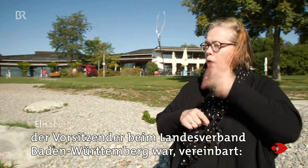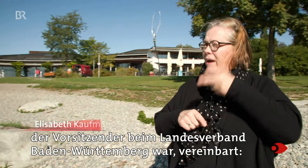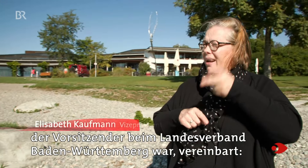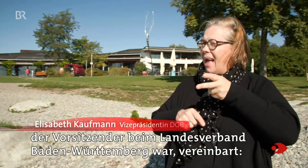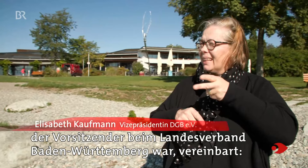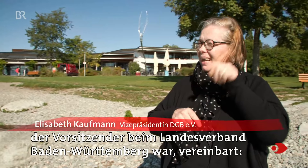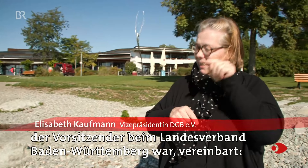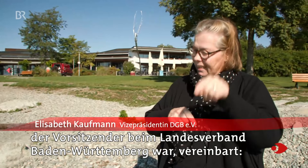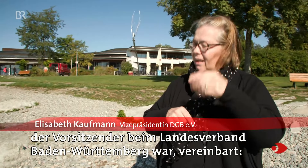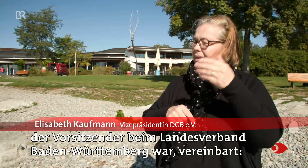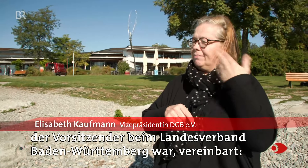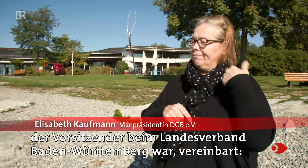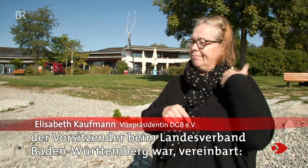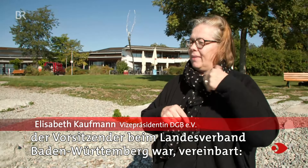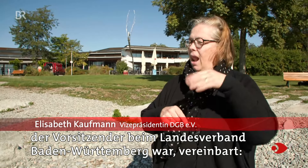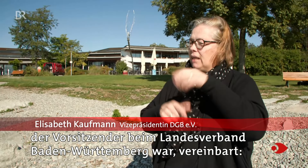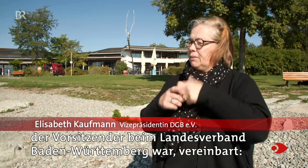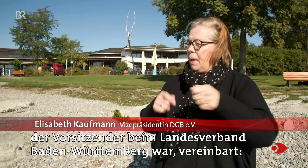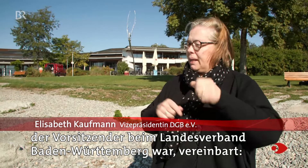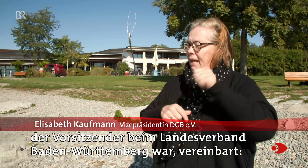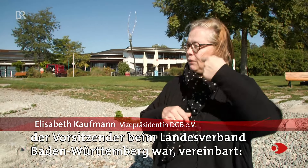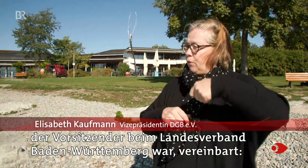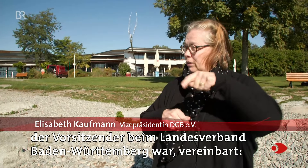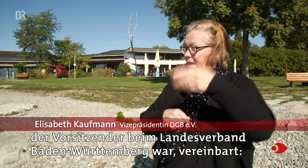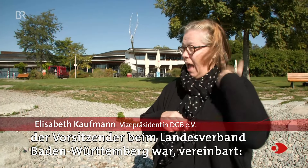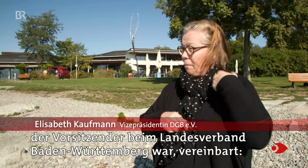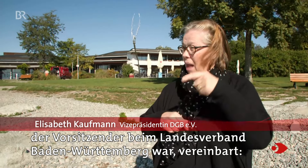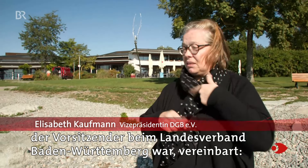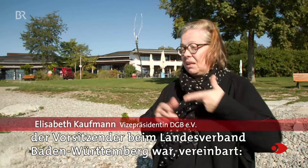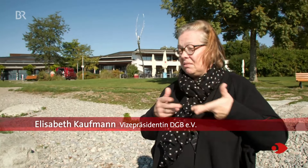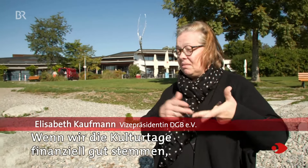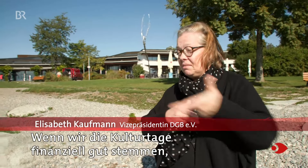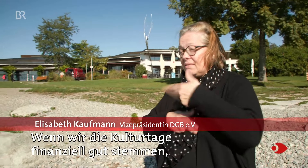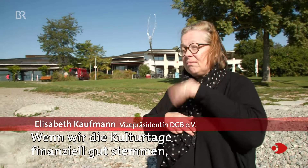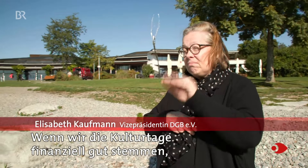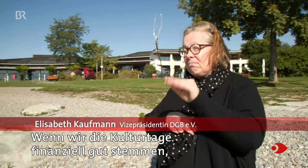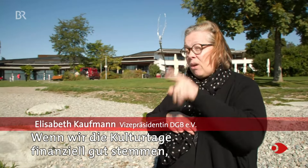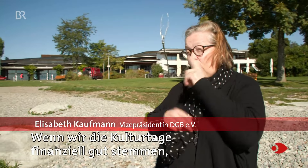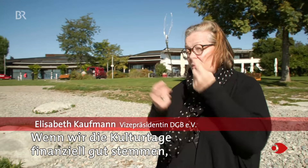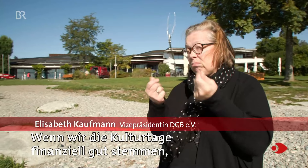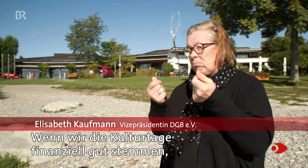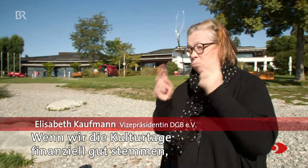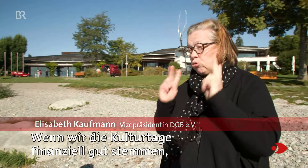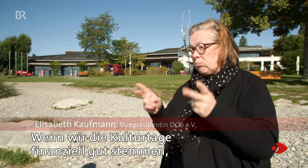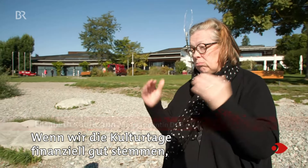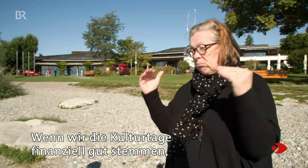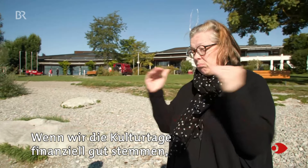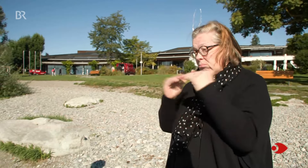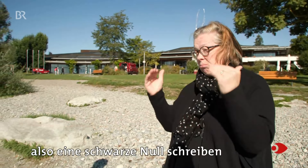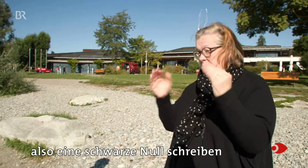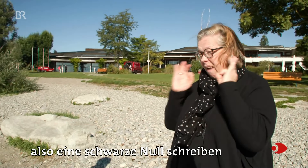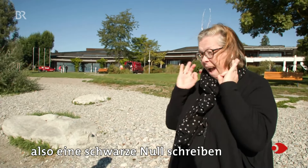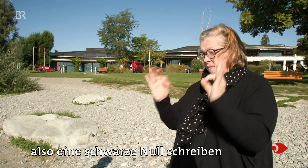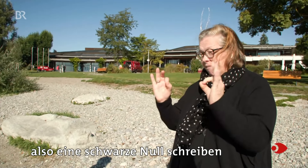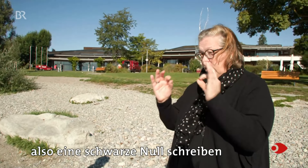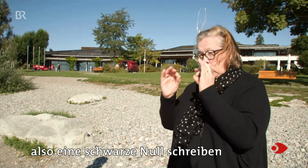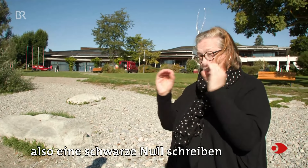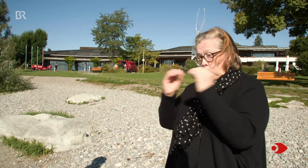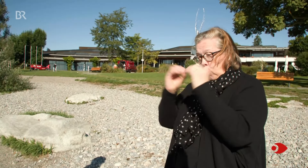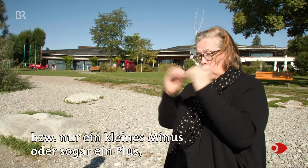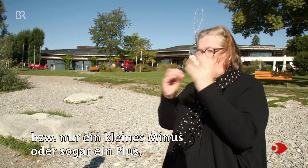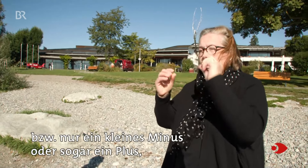der Vorsitzender beim Landesverband Baden-Württemberg war, vereinbart, wenn wir die Kulturtage finanziell gut stemmen, also eine schwarze